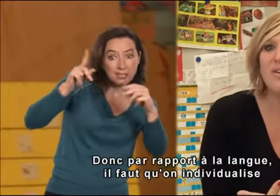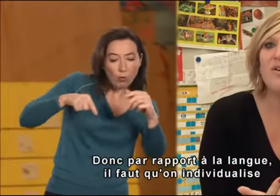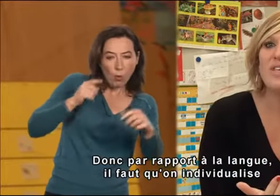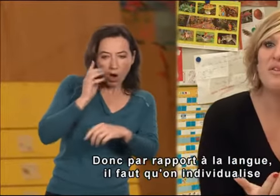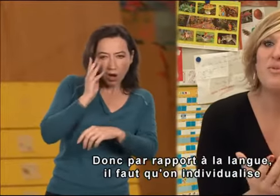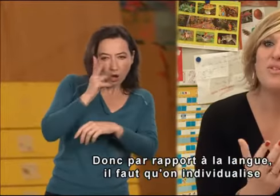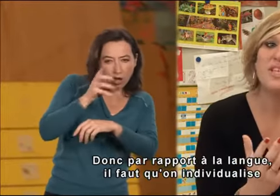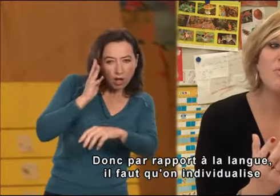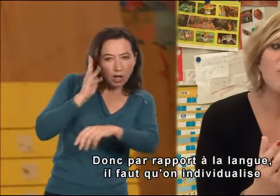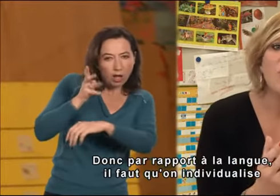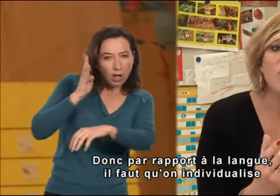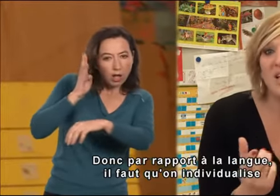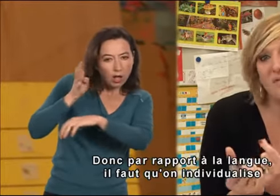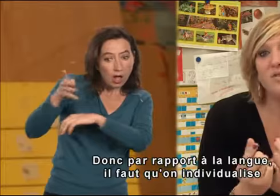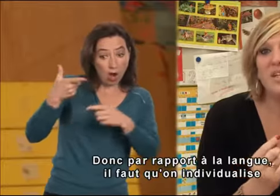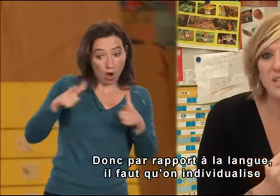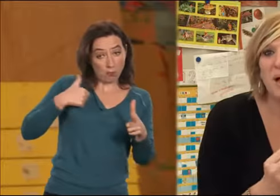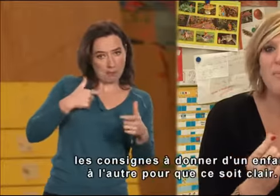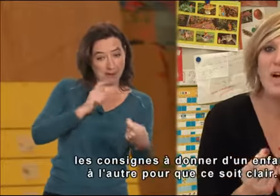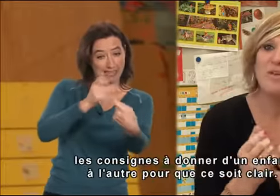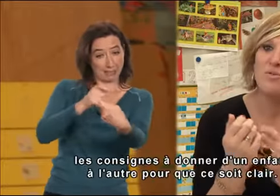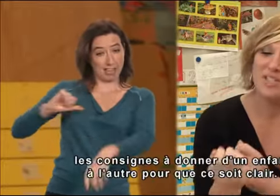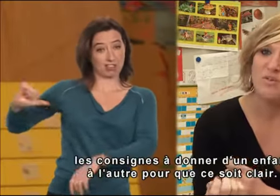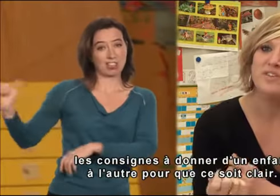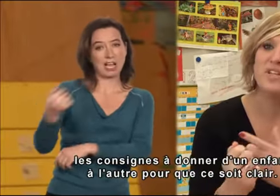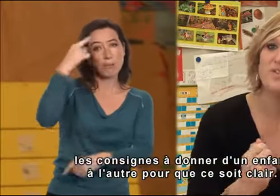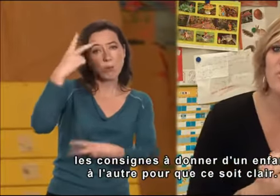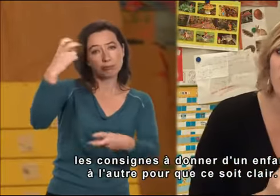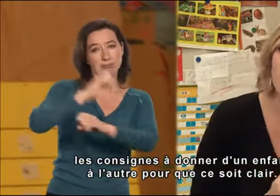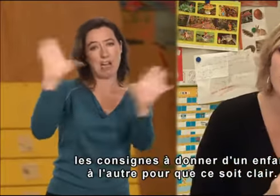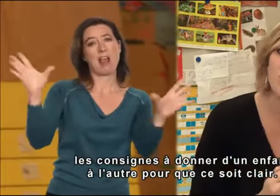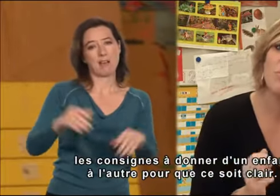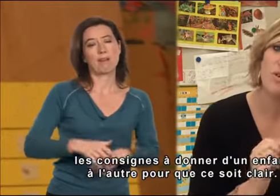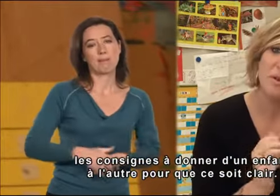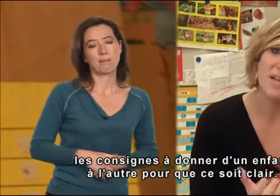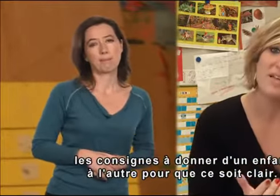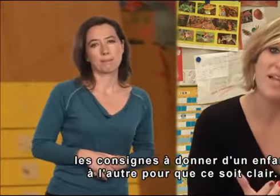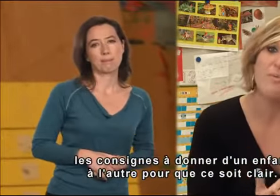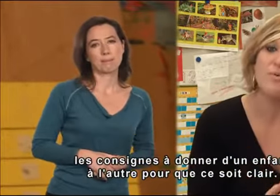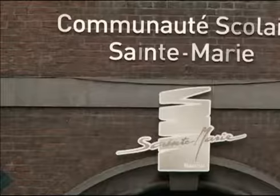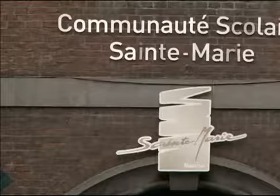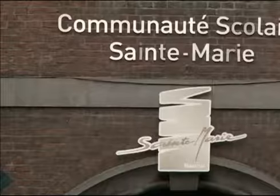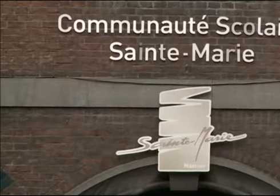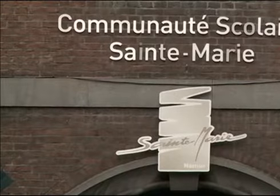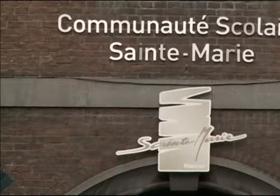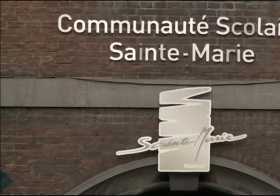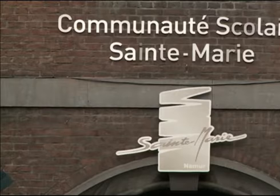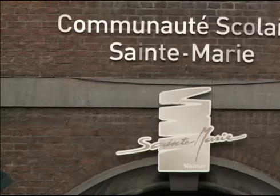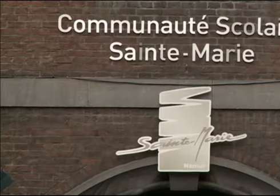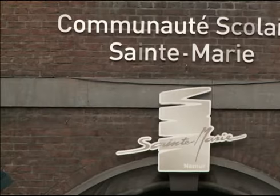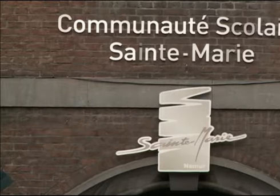à la langue, il faut aussi qu'on individualise par rapport à une consigne qu'on va donner à un enfant ou à un autre pour que ce soit bien clair pour lui.